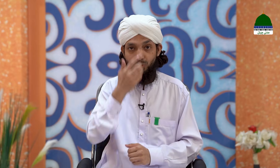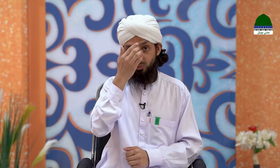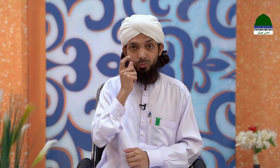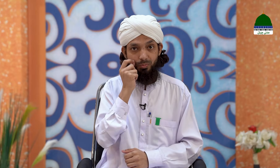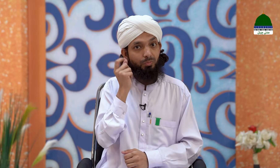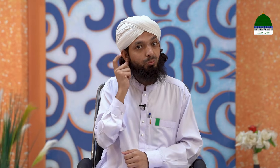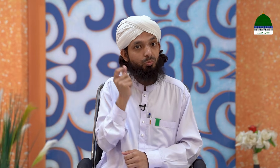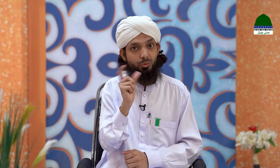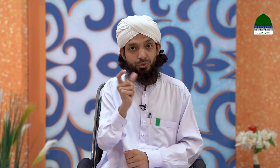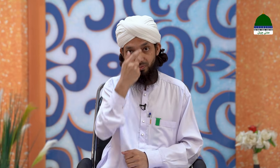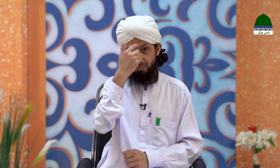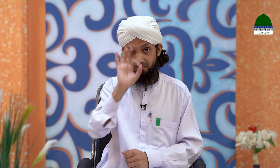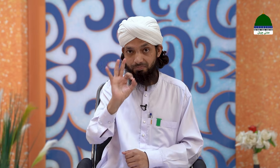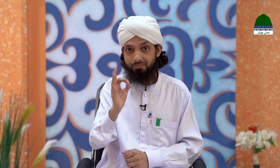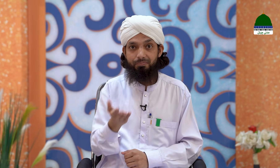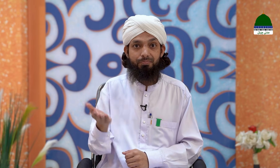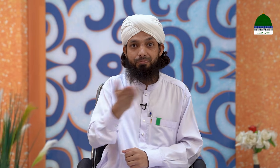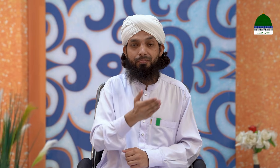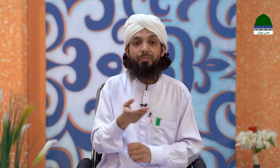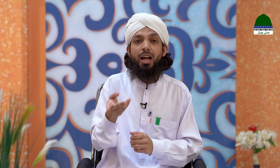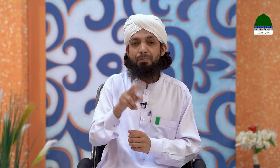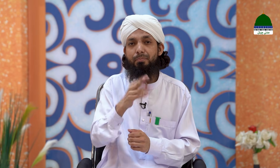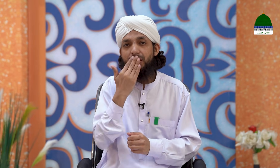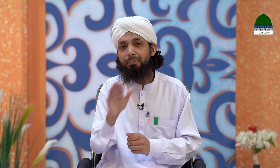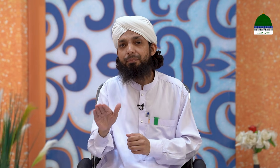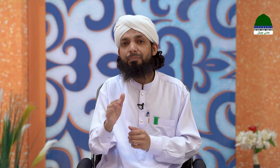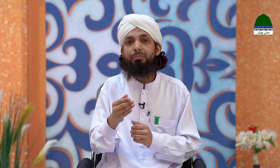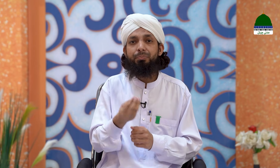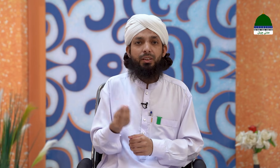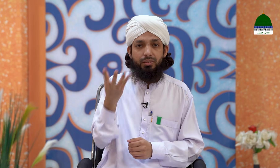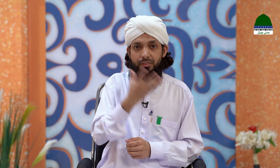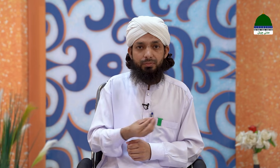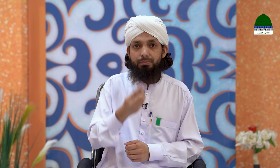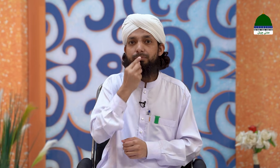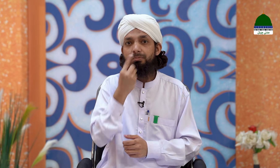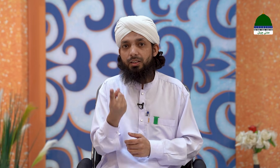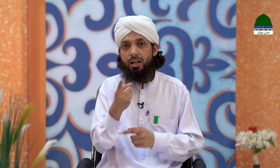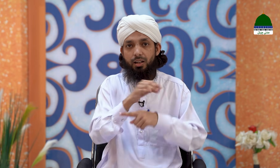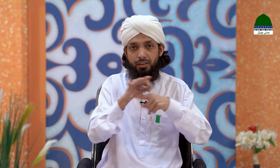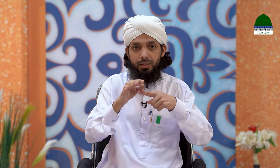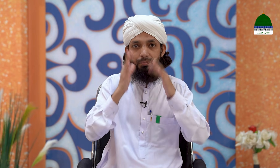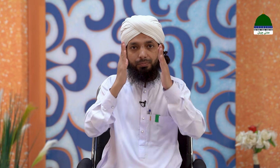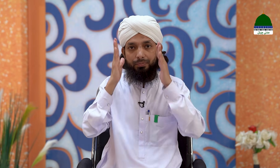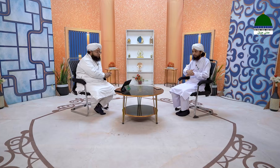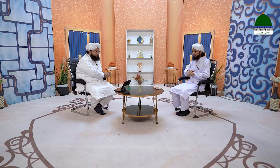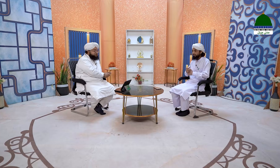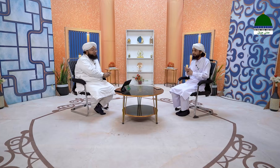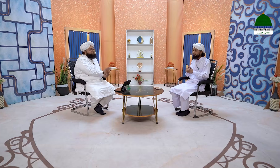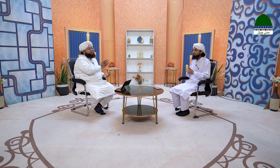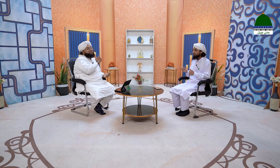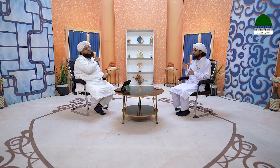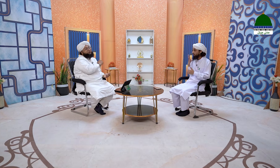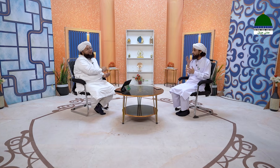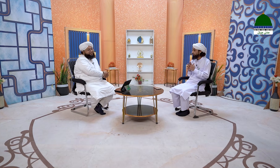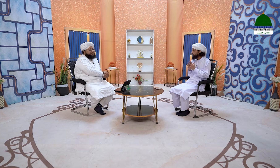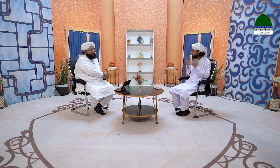تو جو خوش نصیب مسلمان ان دنوں میں مختلف عبادات مثلا دن کے روزے اور راتوں کو جاگ کر عبادت کرنے میں گزارتے ہیں، ان کے ثواب